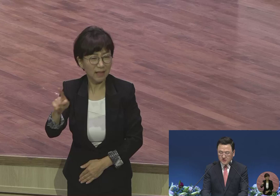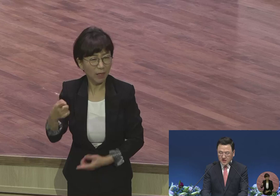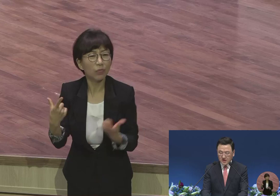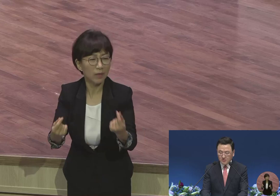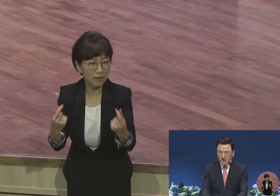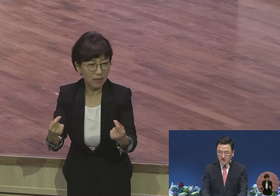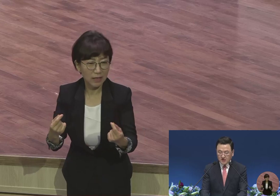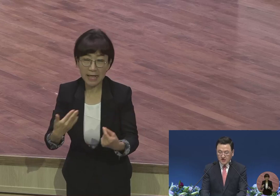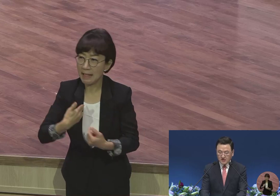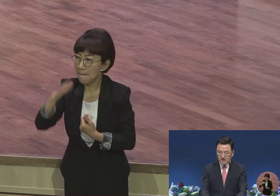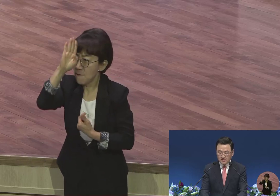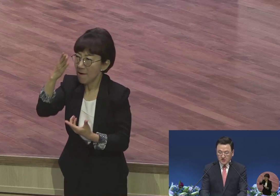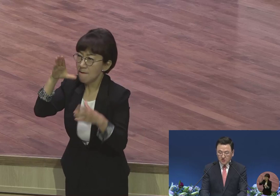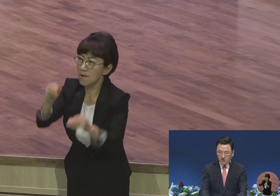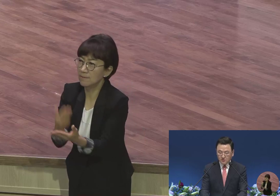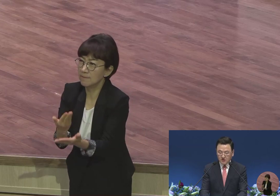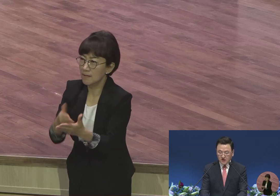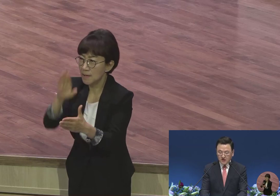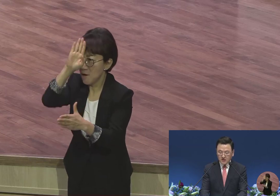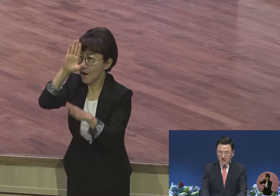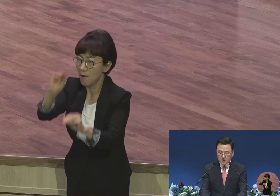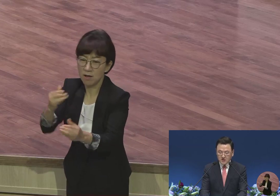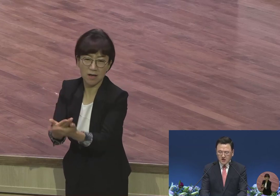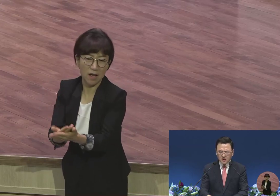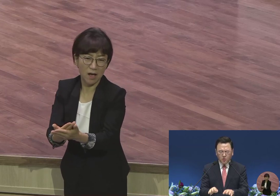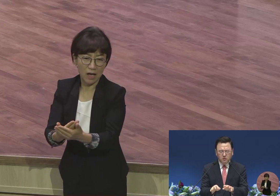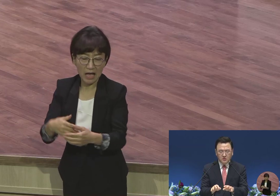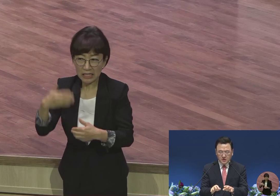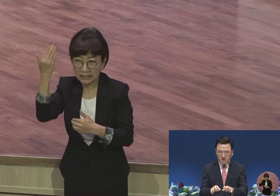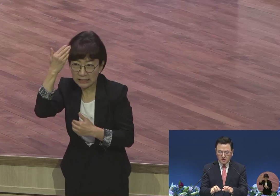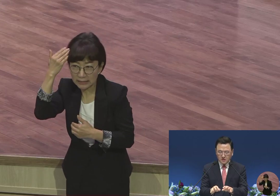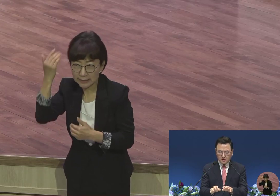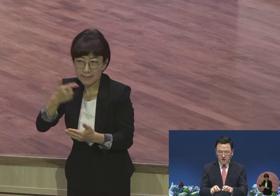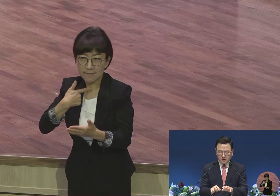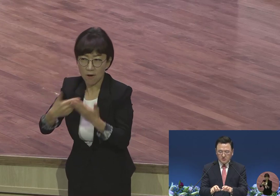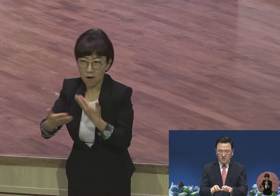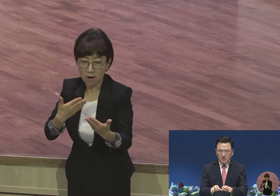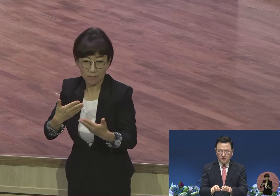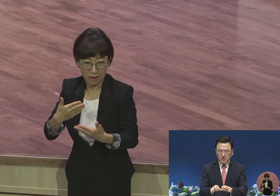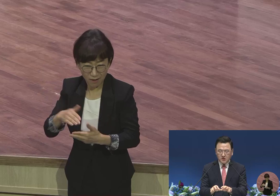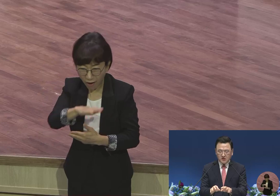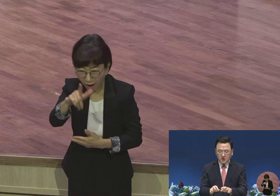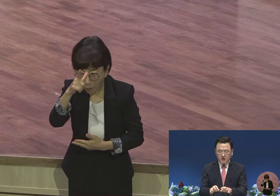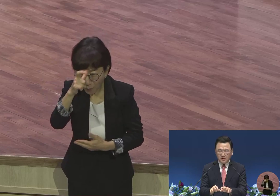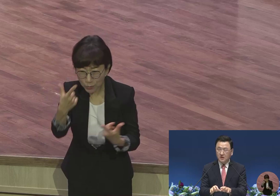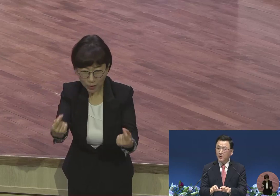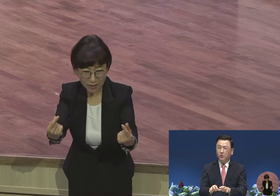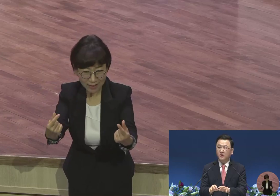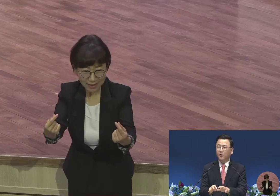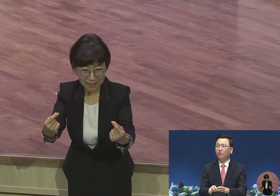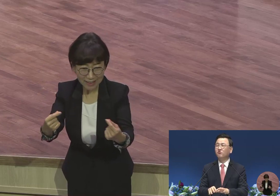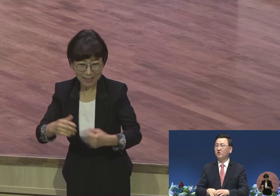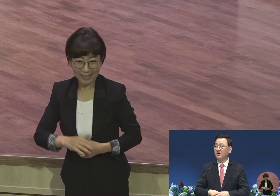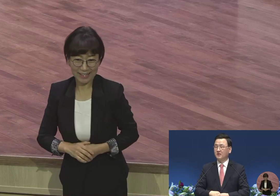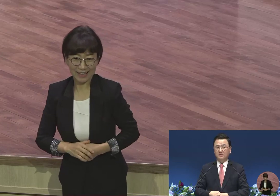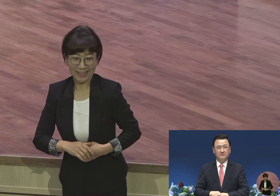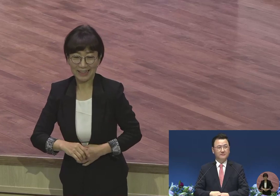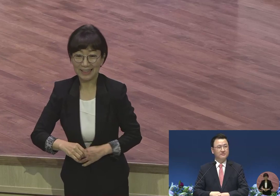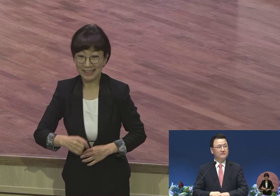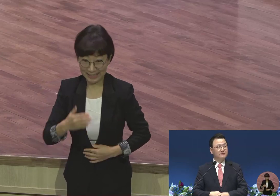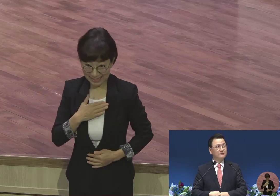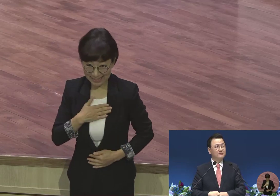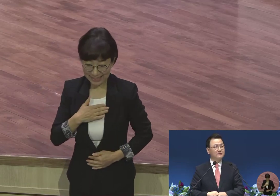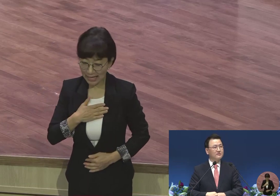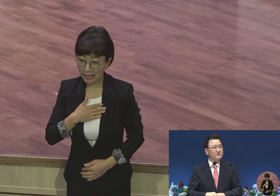우리에게도 이런 자기만의 생각, 경험과 지식의 이 고집이 있어요. 저는 어릴 때부터 신앙생활을 했기 때문에 고집이 없는 줄